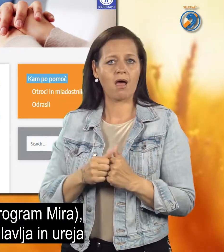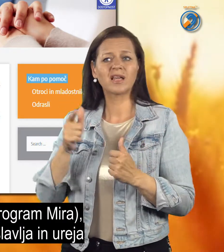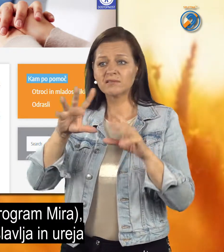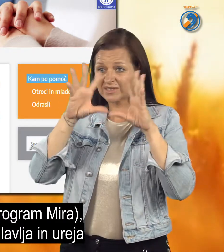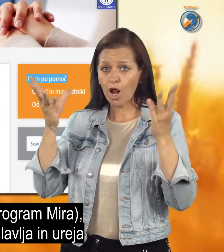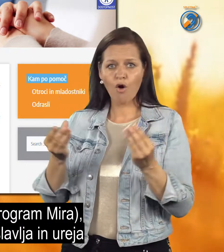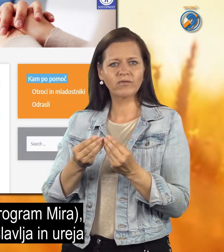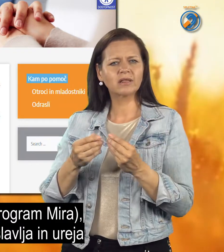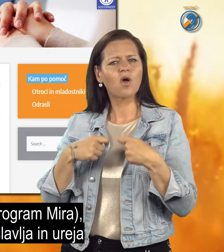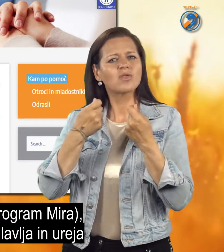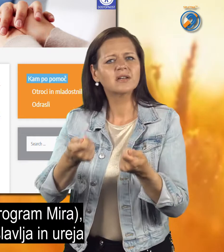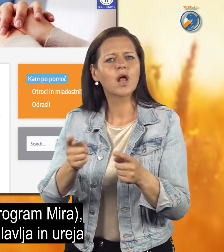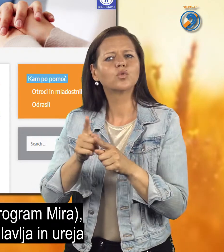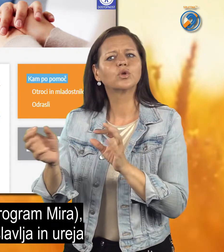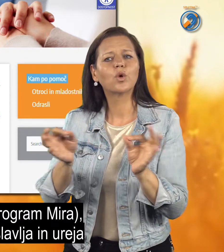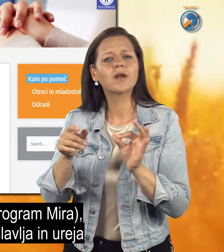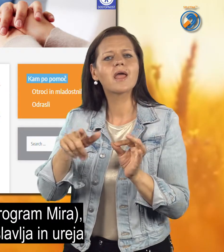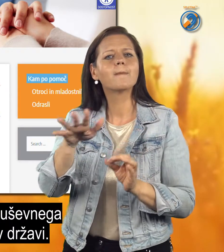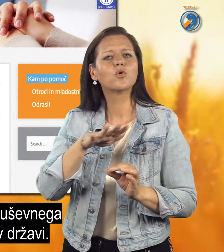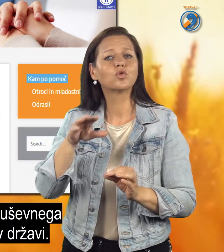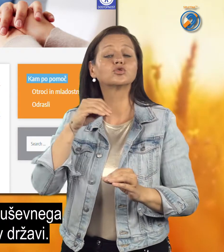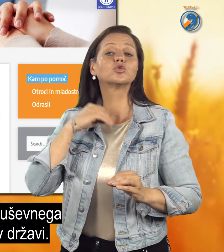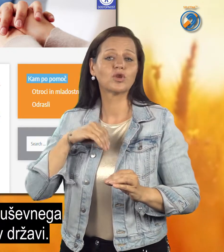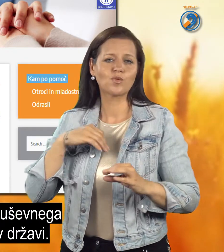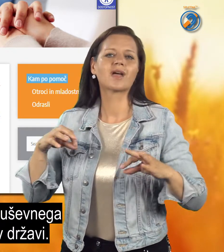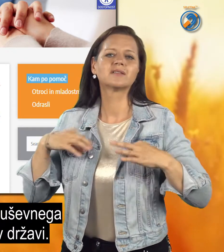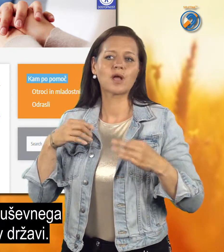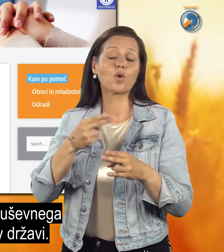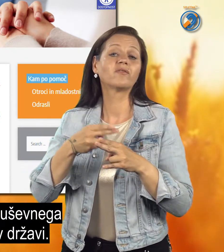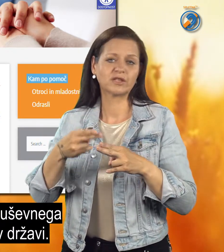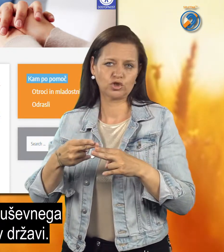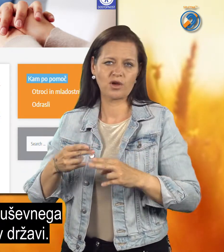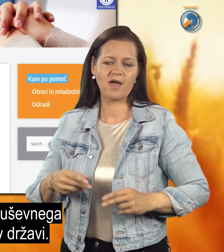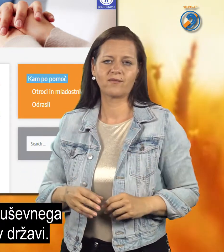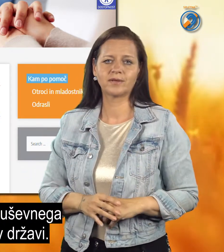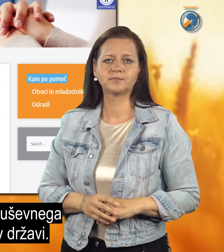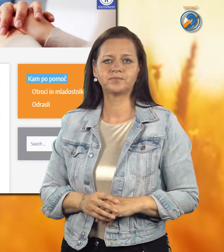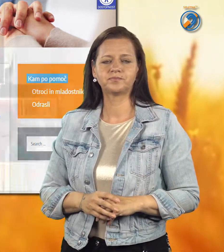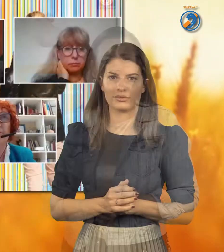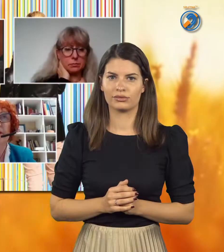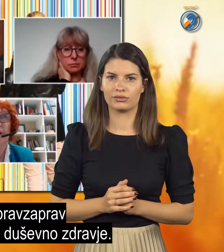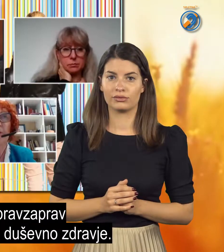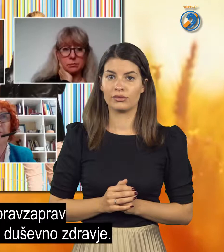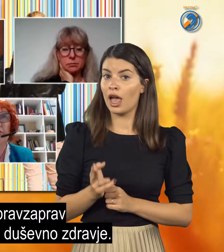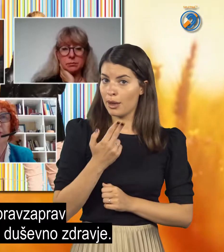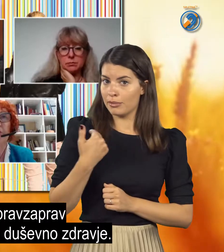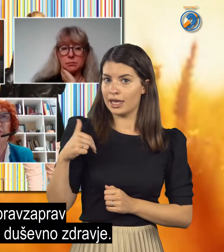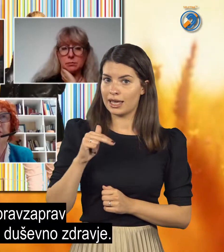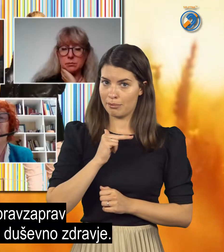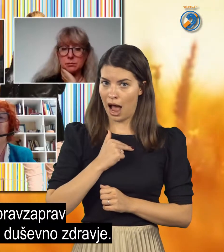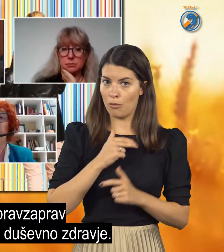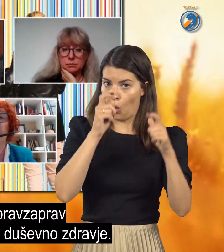Mira, ki celovito naslavlja in ureja področje duševnega zdravja v državi. Mi imamo